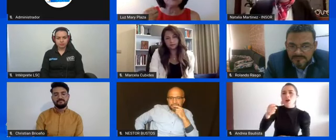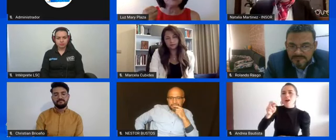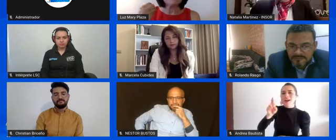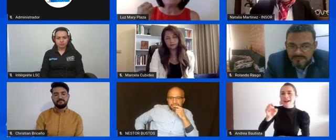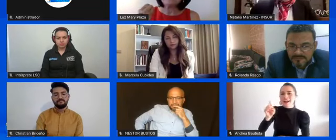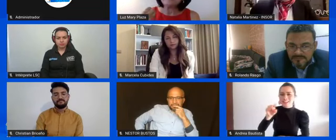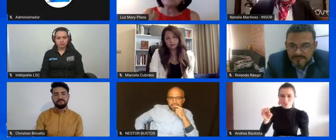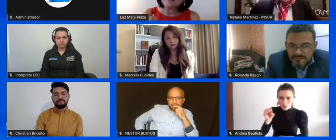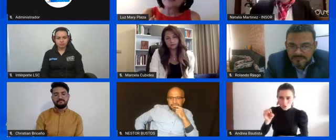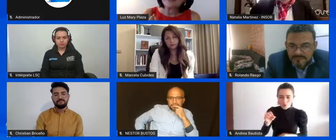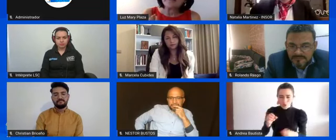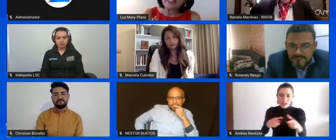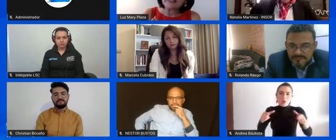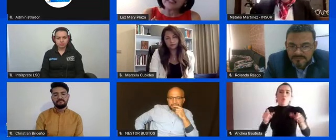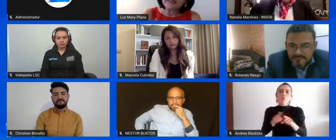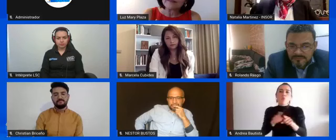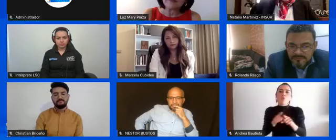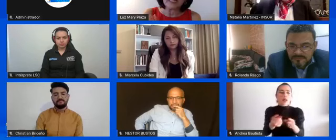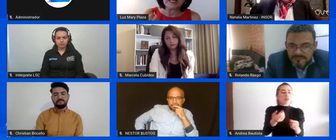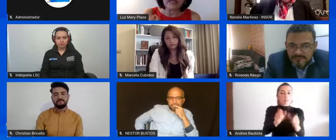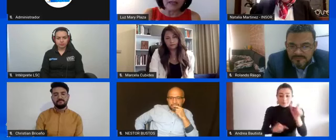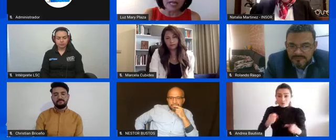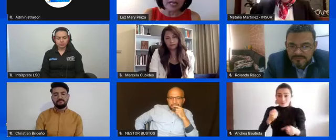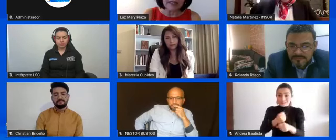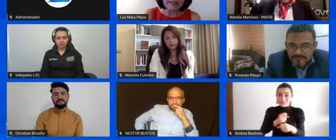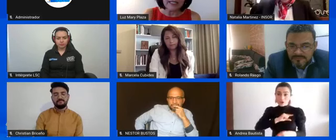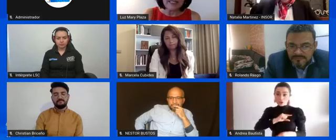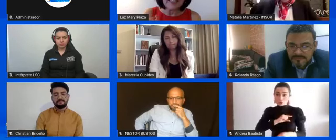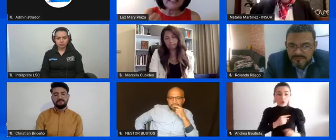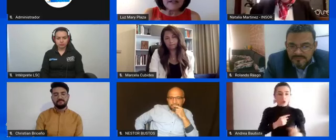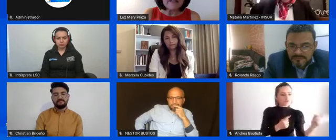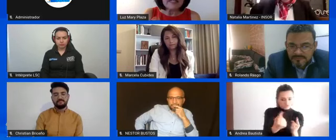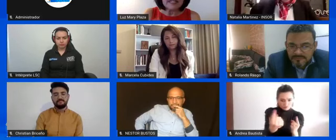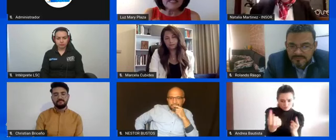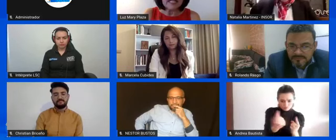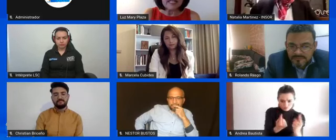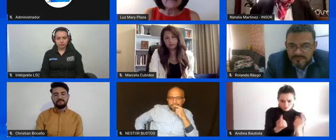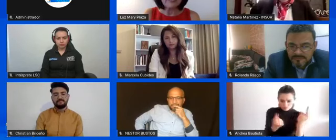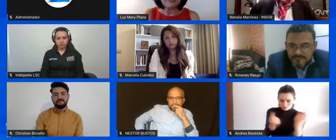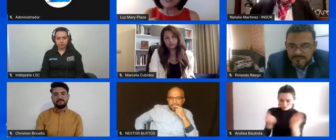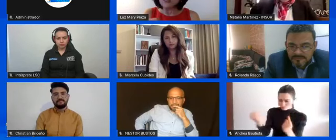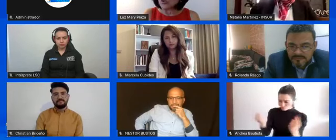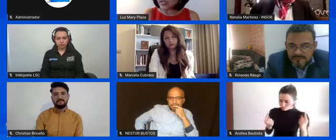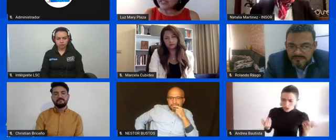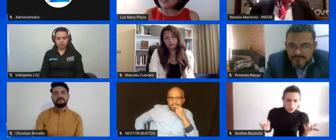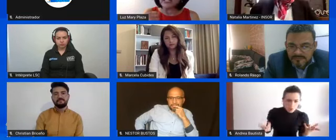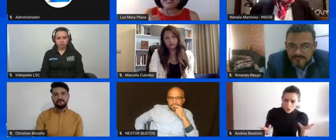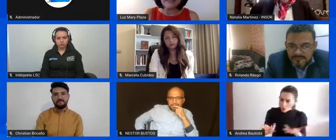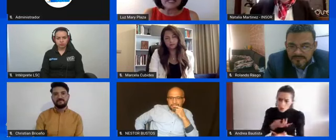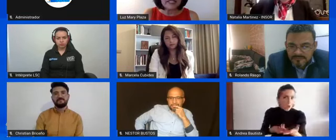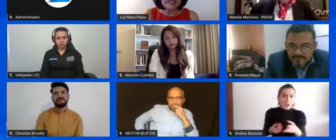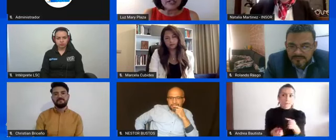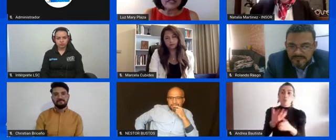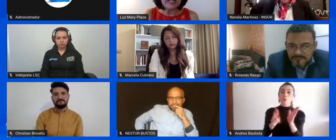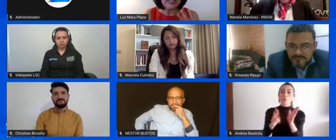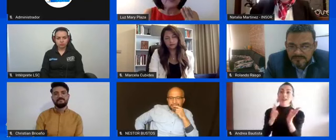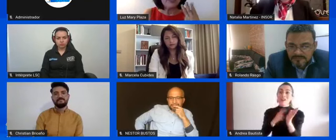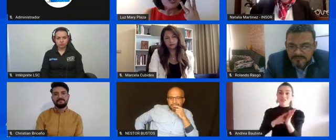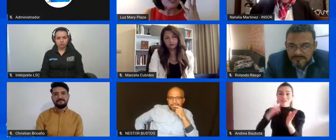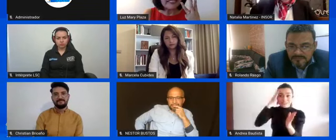congresos y hicimos revistas académicas. Esas revistas académicas, los congresos y las